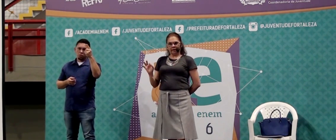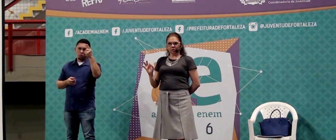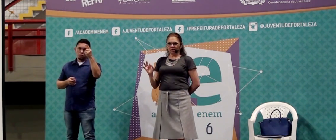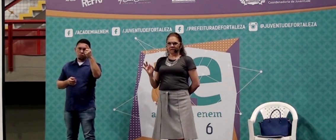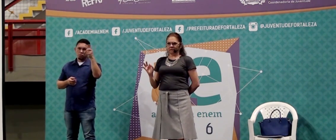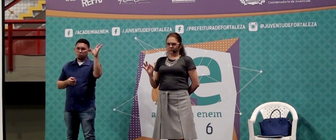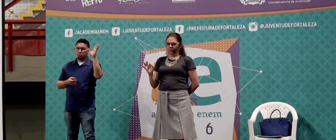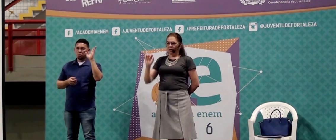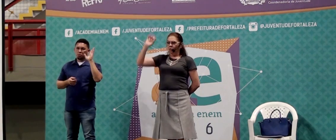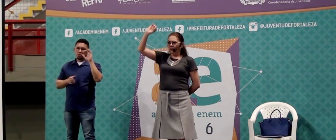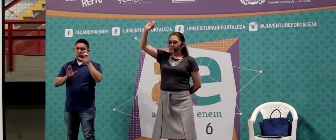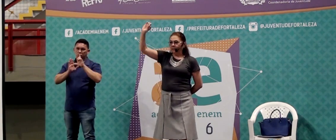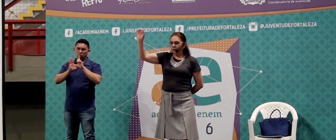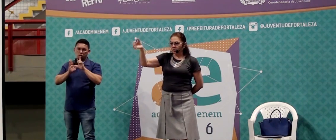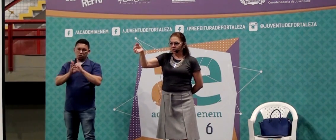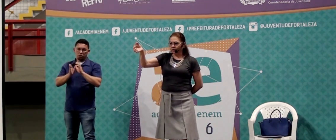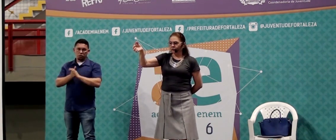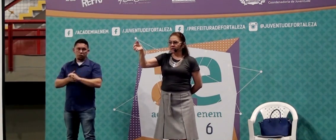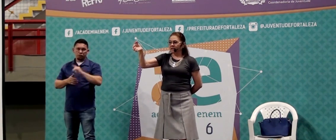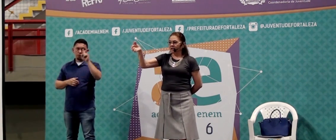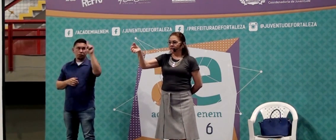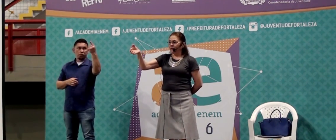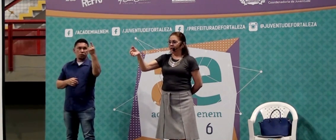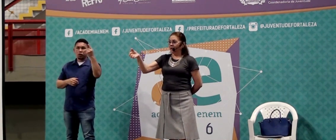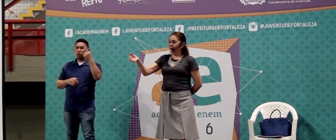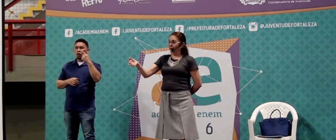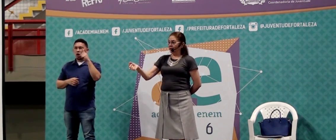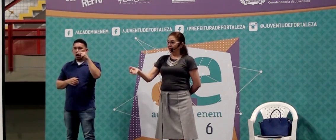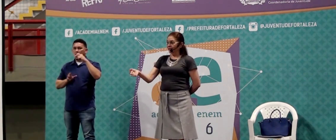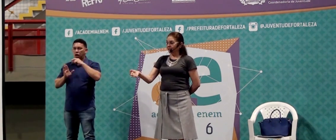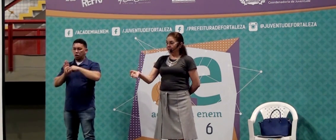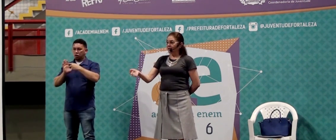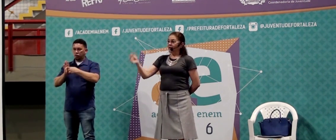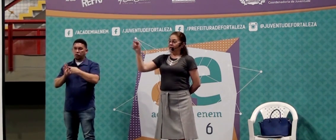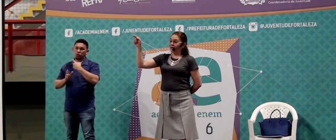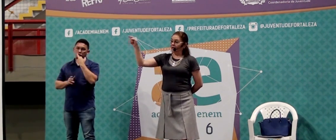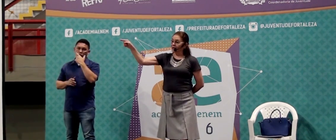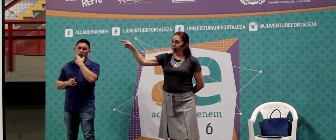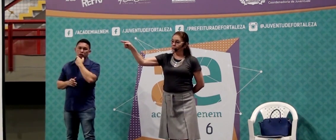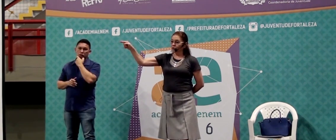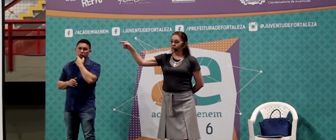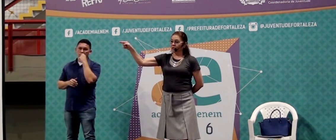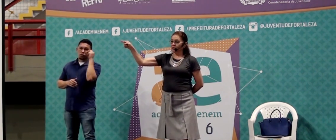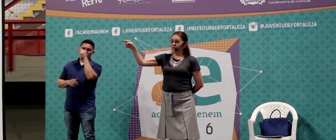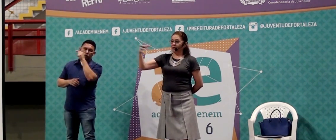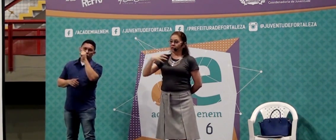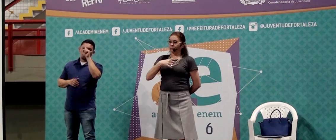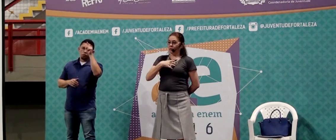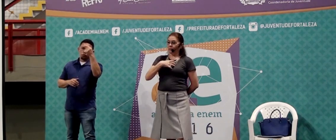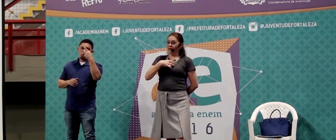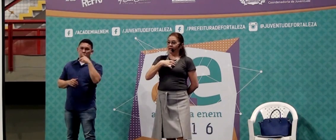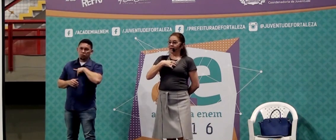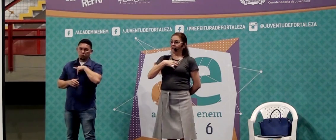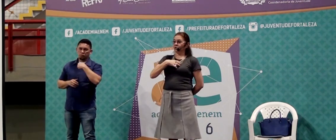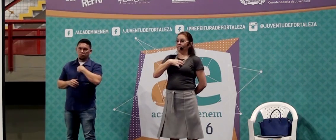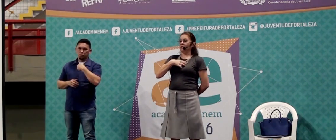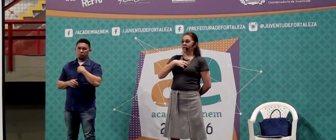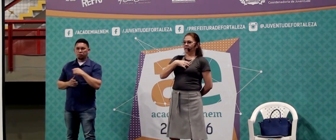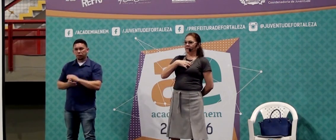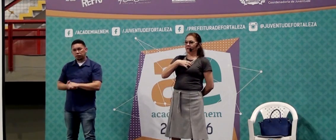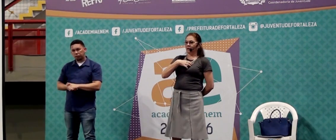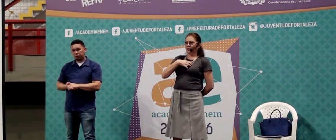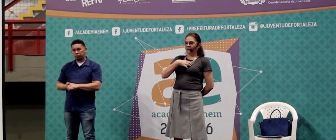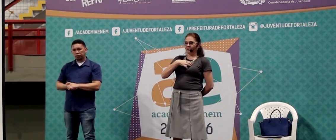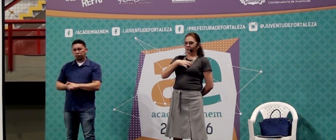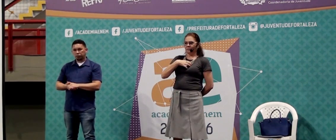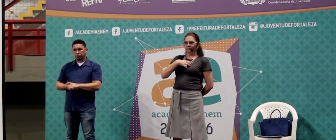está corretíssimo. O apóstrofo significa na língua inglesa que aquela boutique é de propriedade